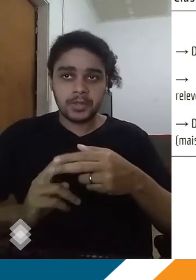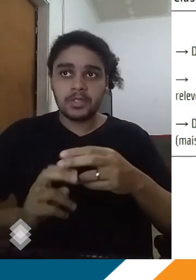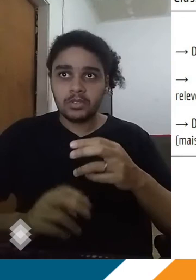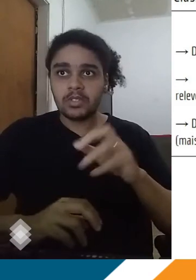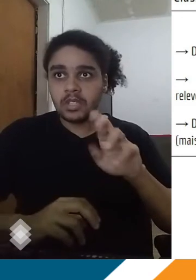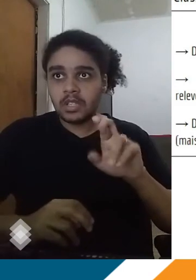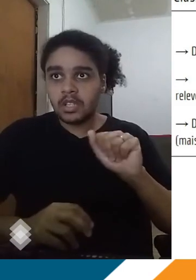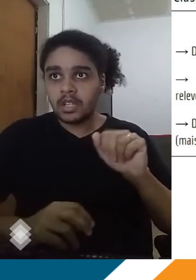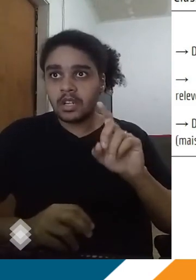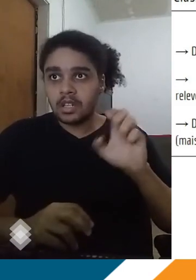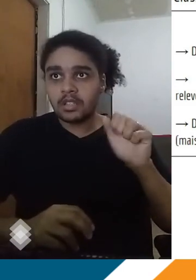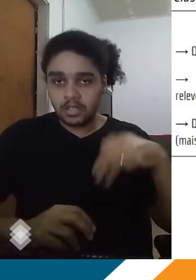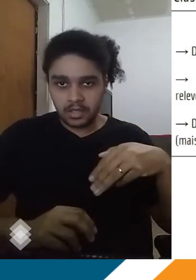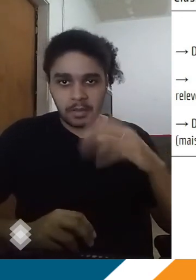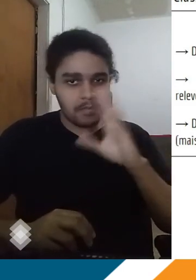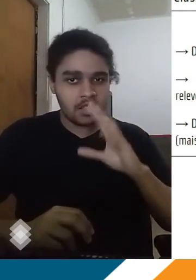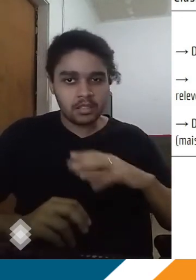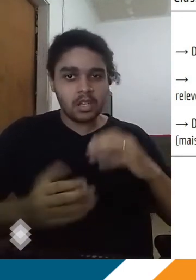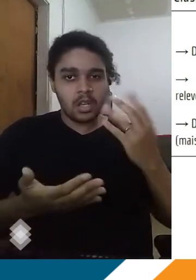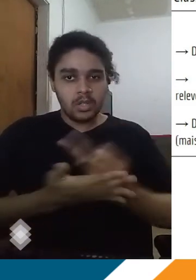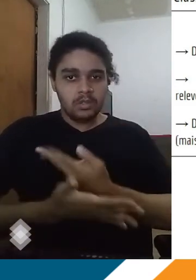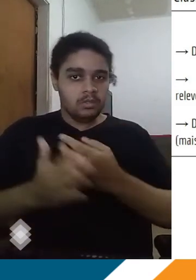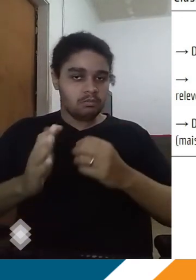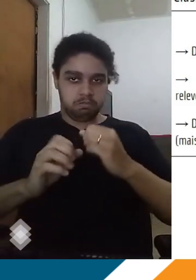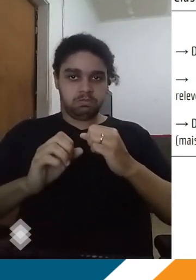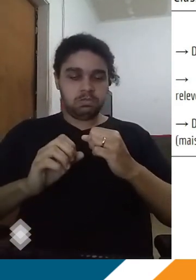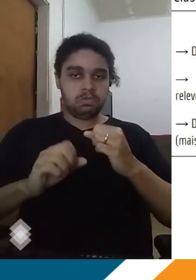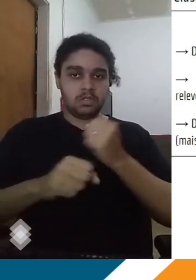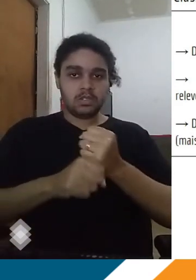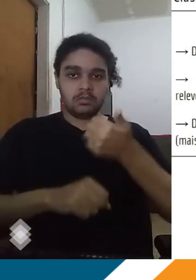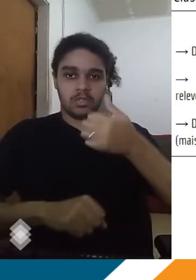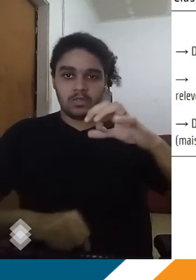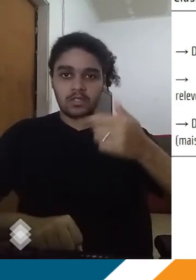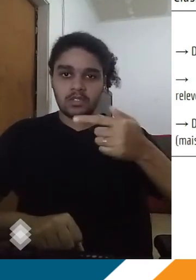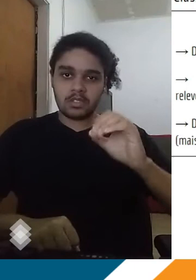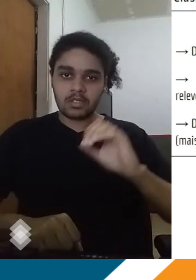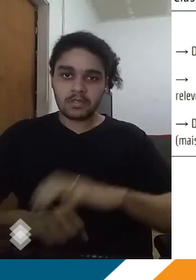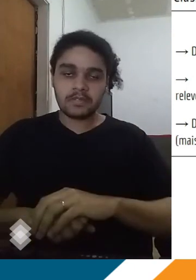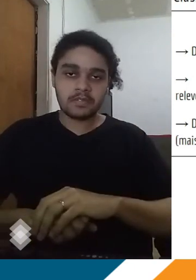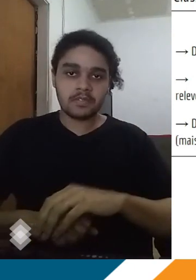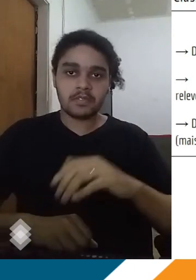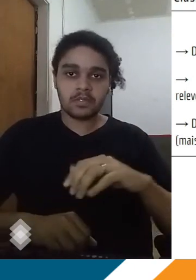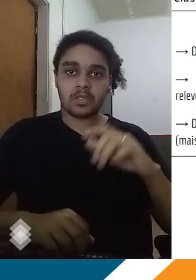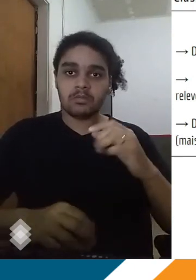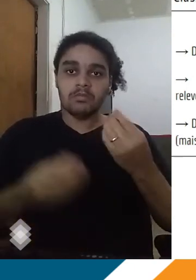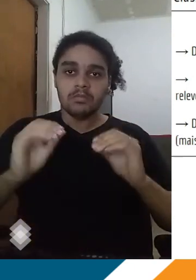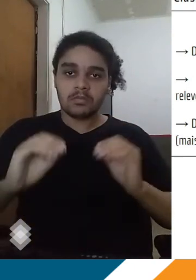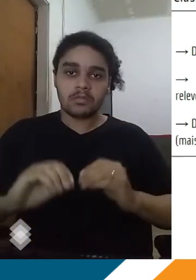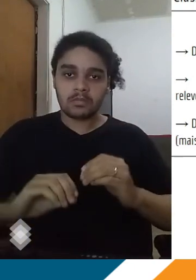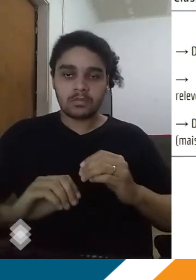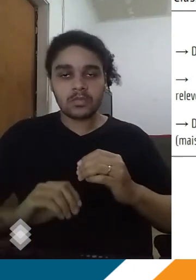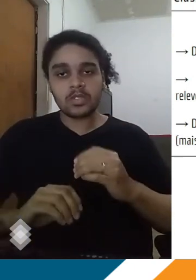nosso país. Portanto, o Radam Brasil, que ocorreu na década de 70, foi de grande valia para o Jurandir Ross para